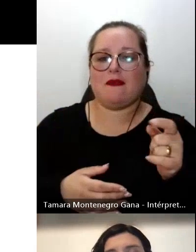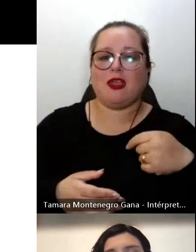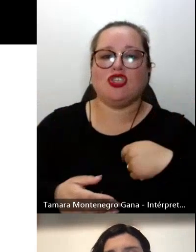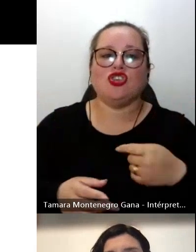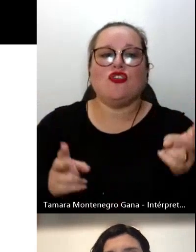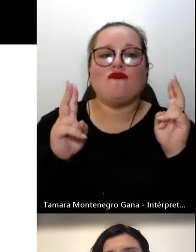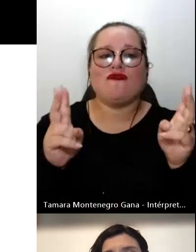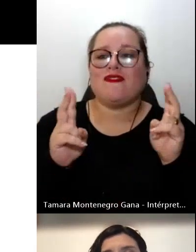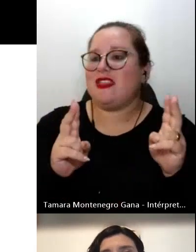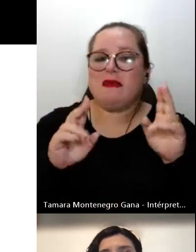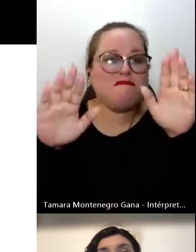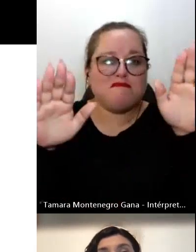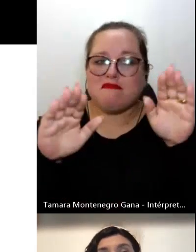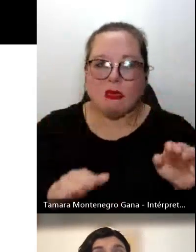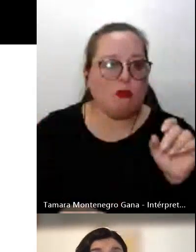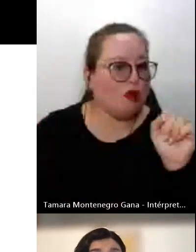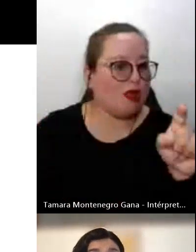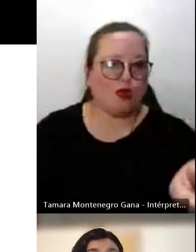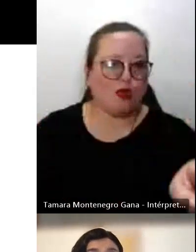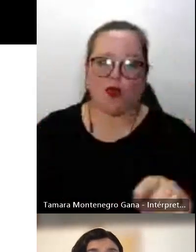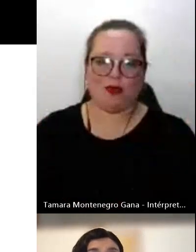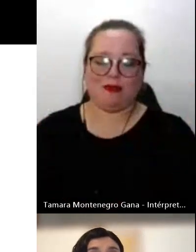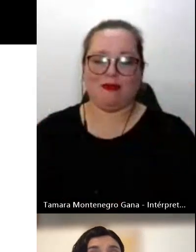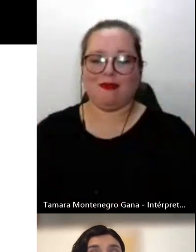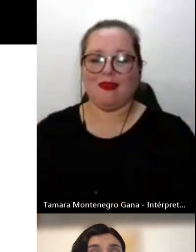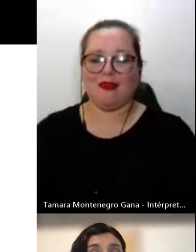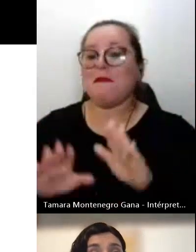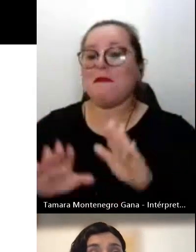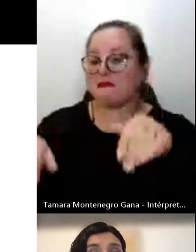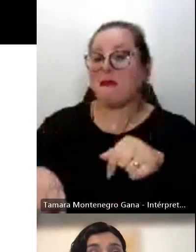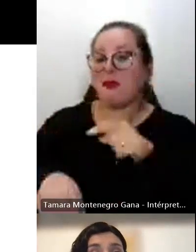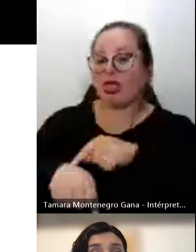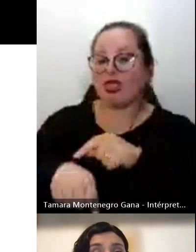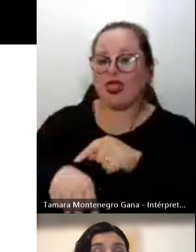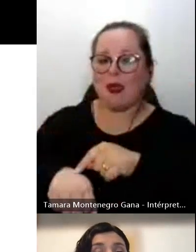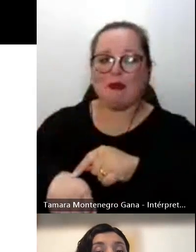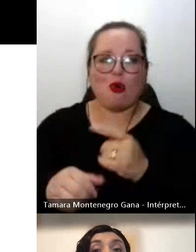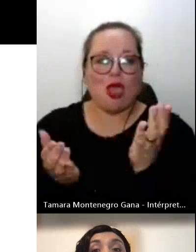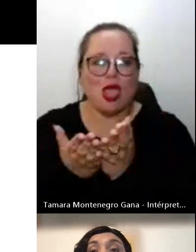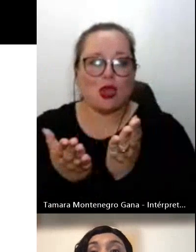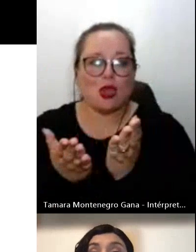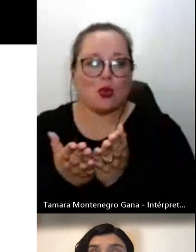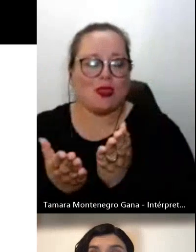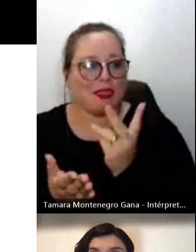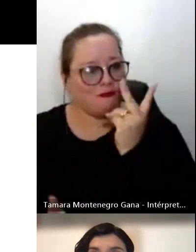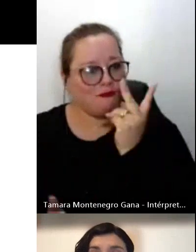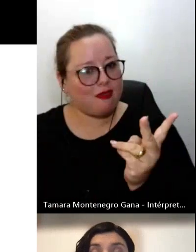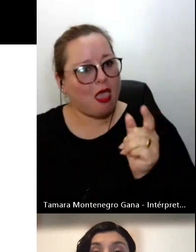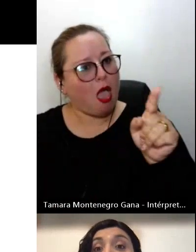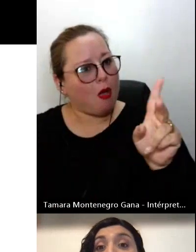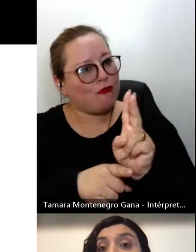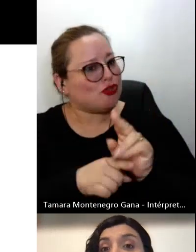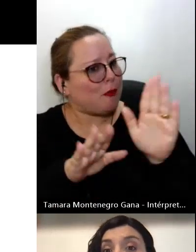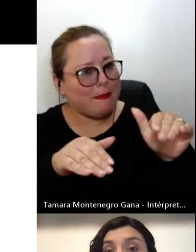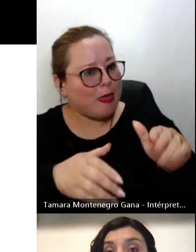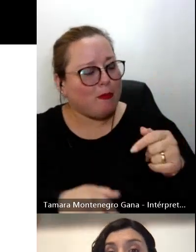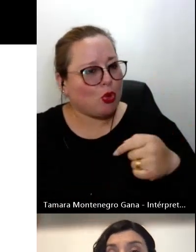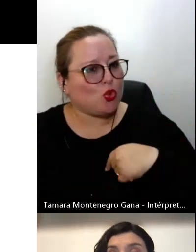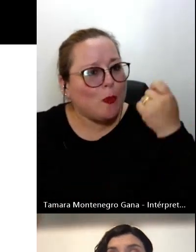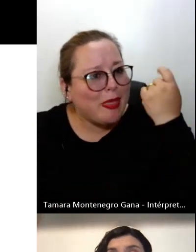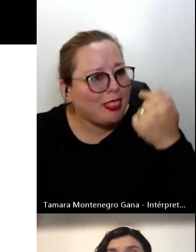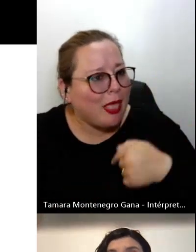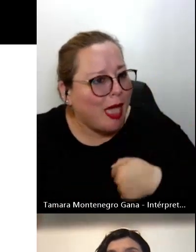lo mismo que tú. Y al mismo tiempo, desde parte del estudiante, tú me entiendes. Y eso es muy común